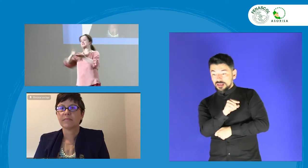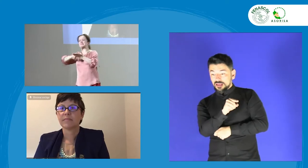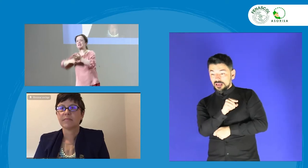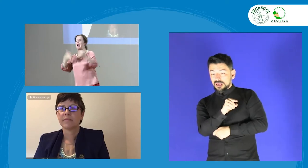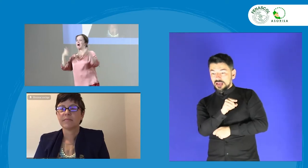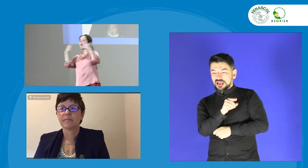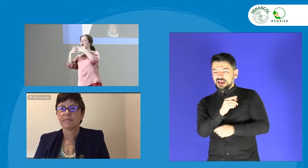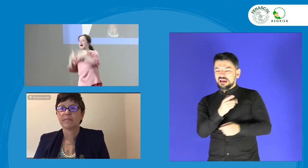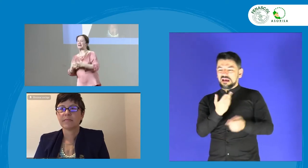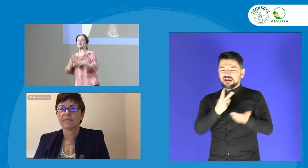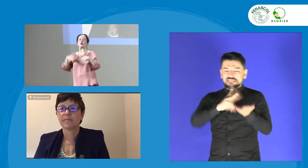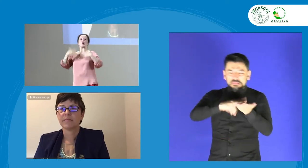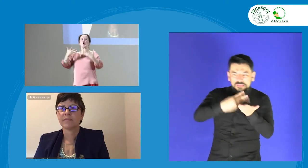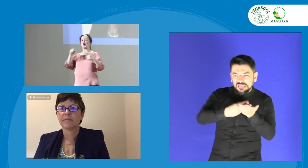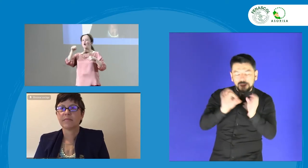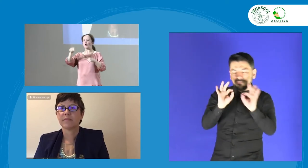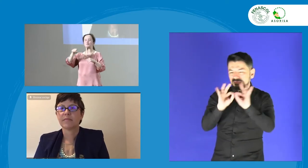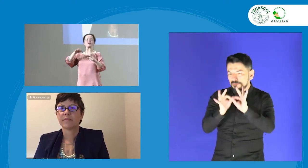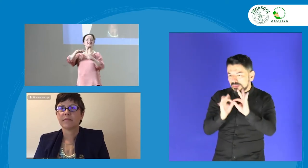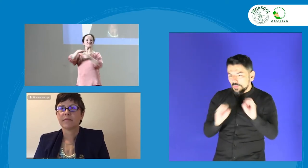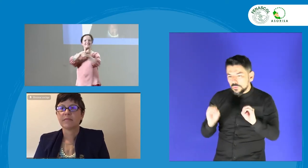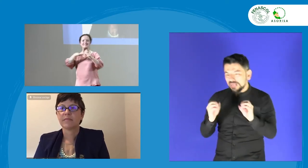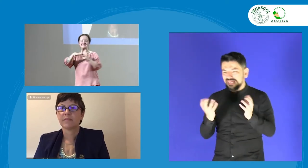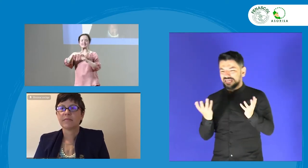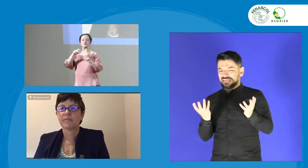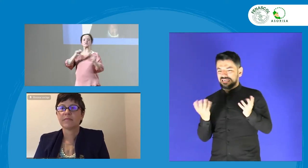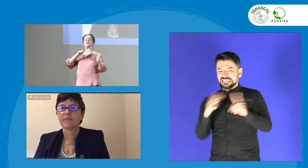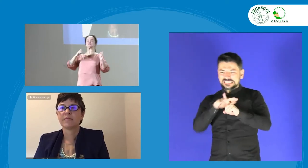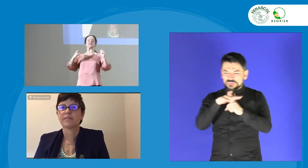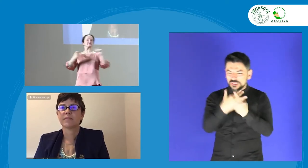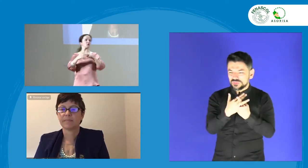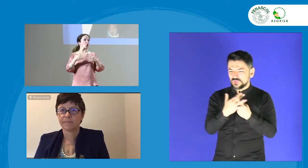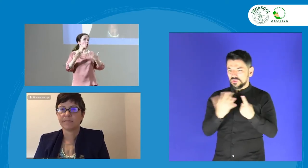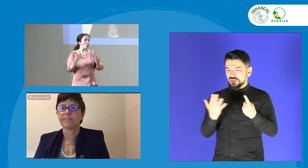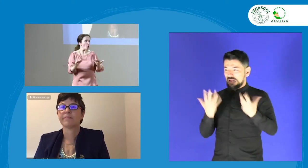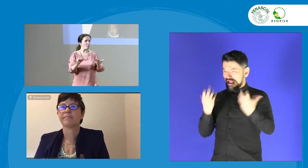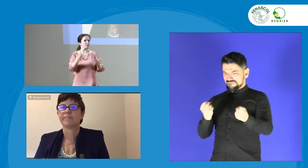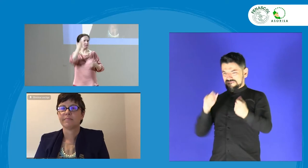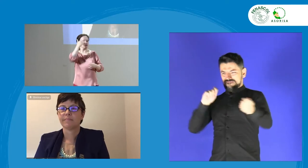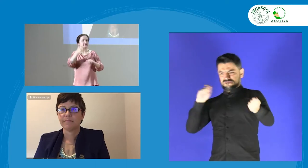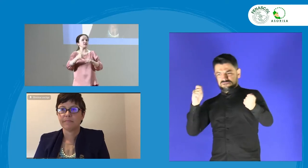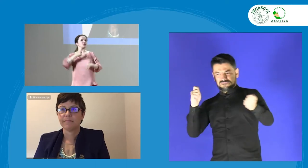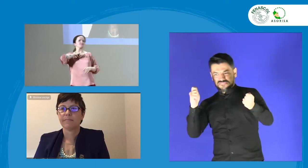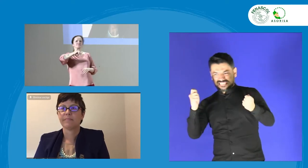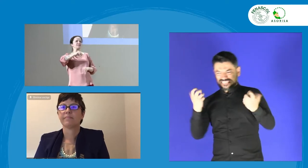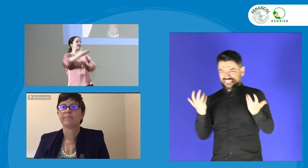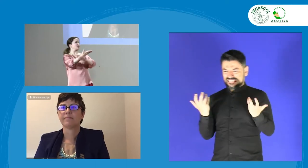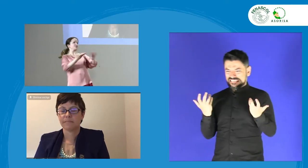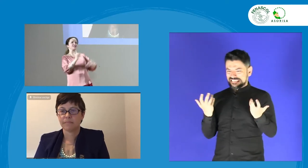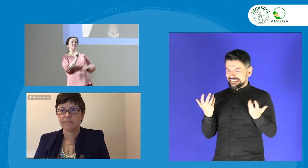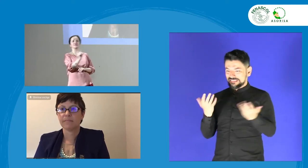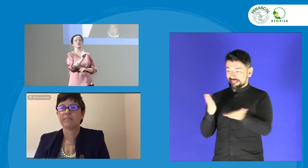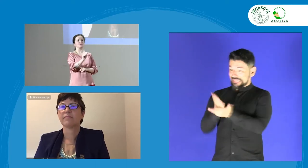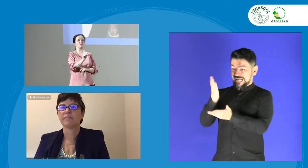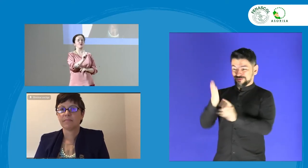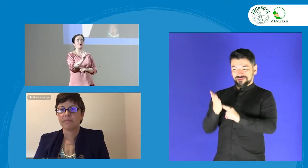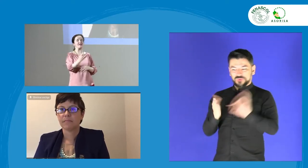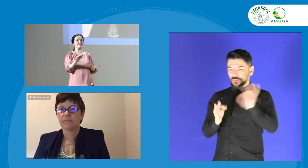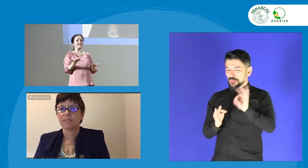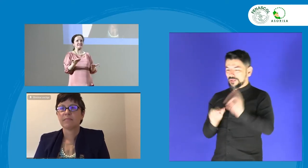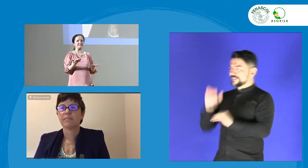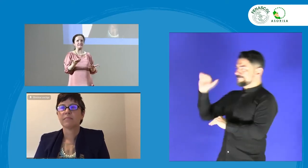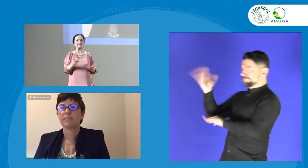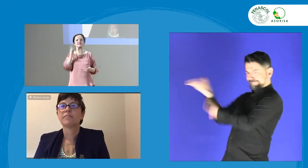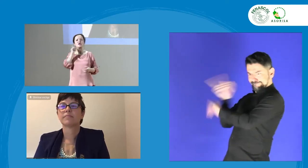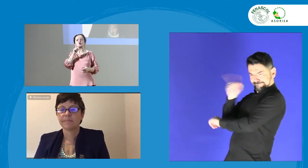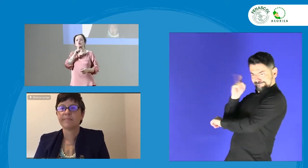dicen, pero es que una persona sorda, hacer los ajustes, y también desde la misma comunidad, no, pero es que es muy costoso acceder a una educación superior. Entonces,